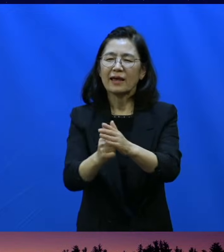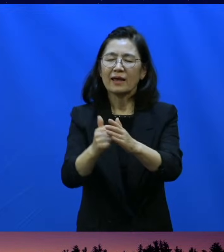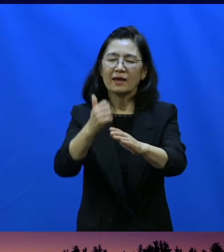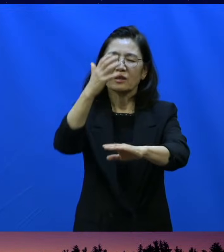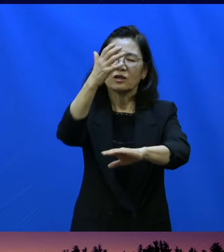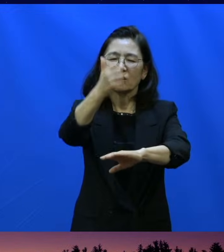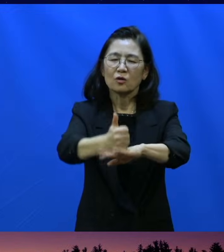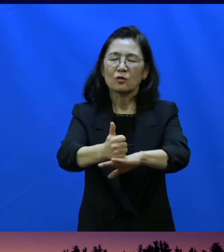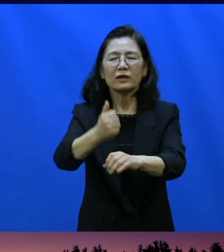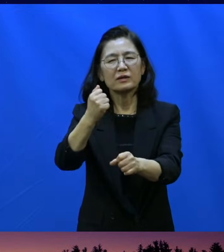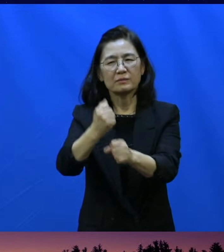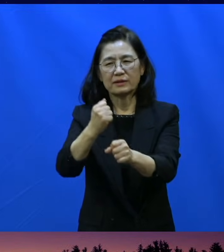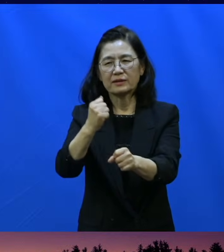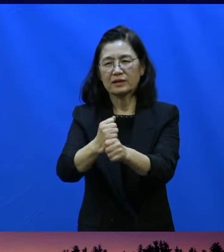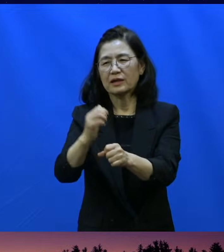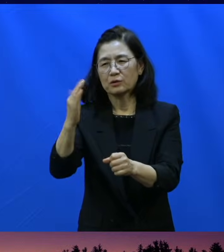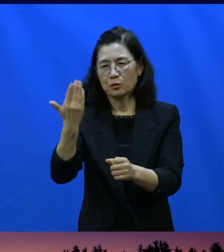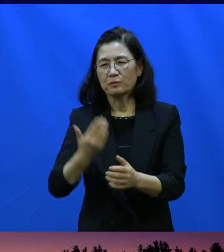거예요.